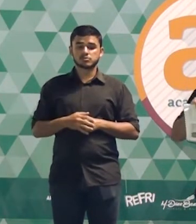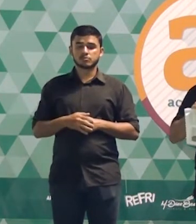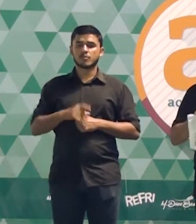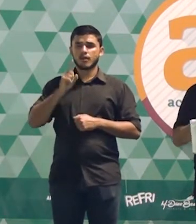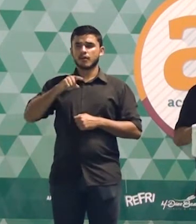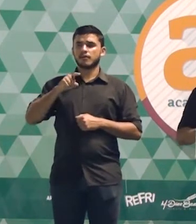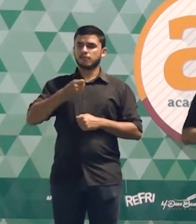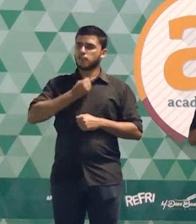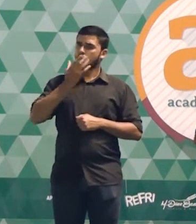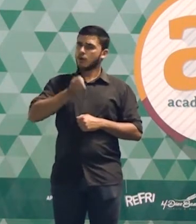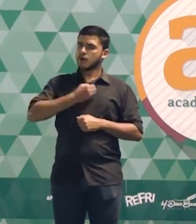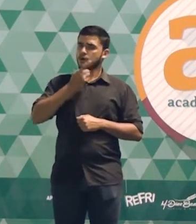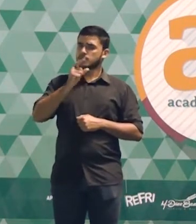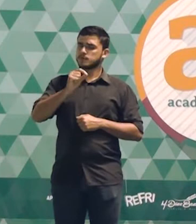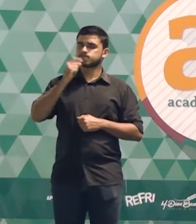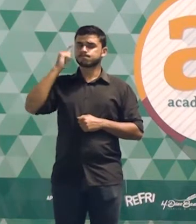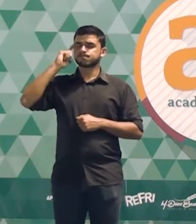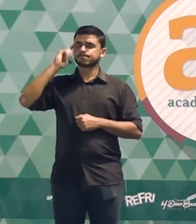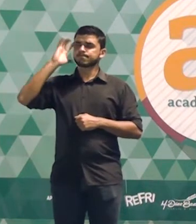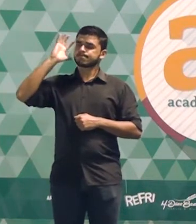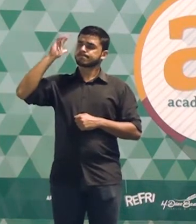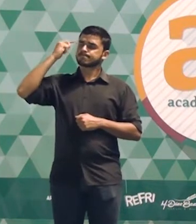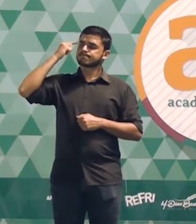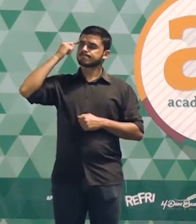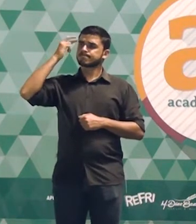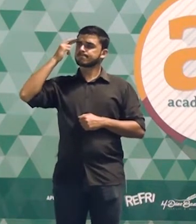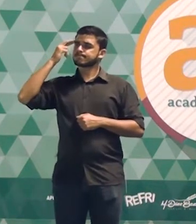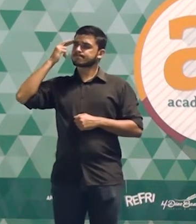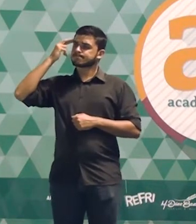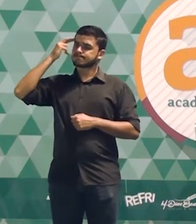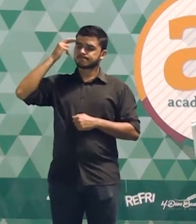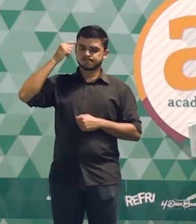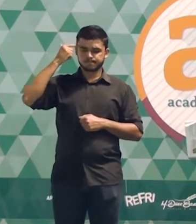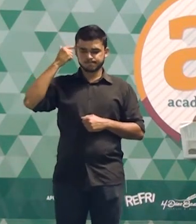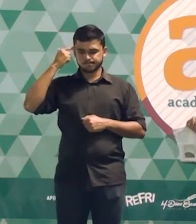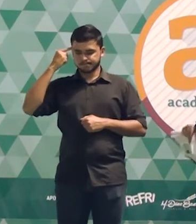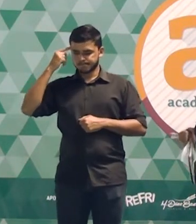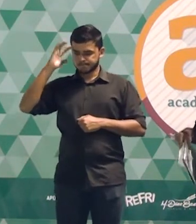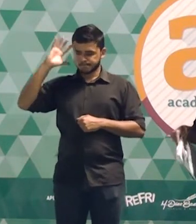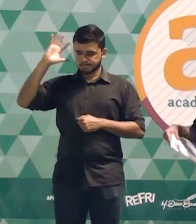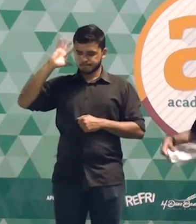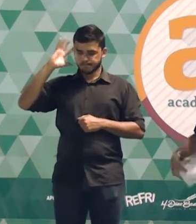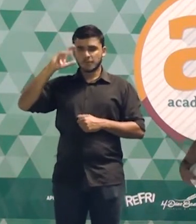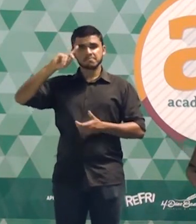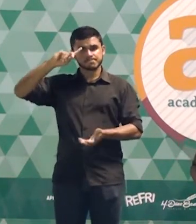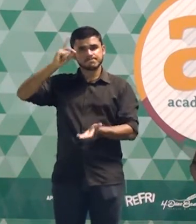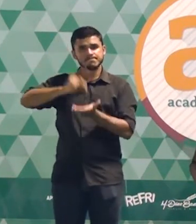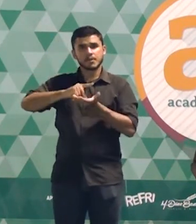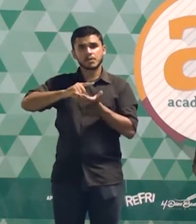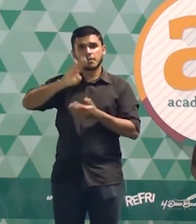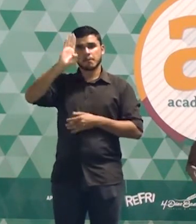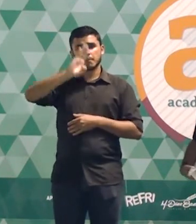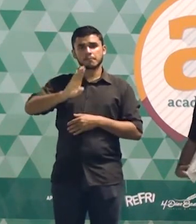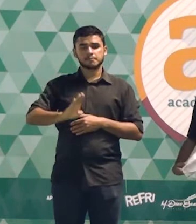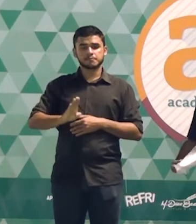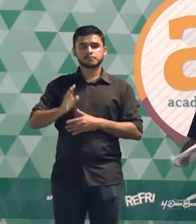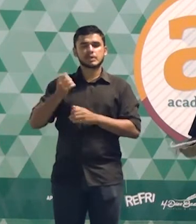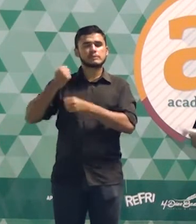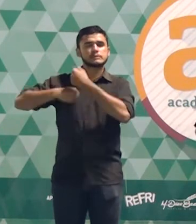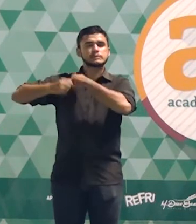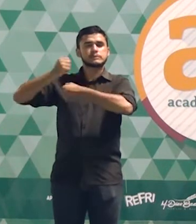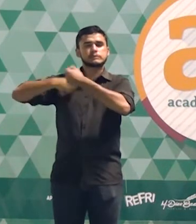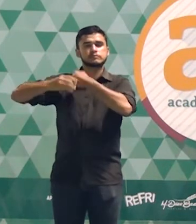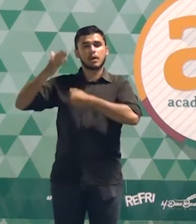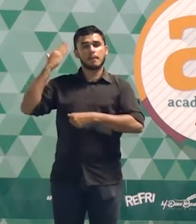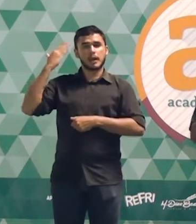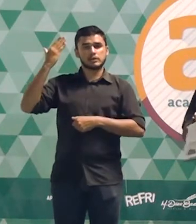que inspira muito a reflexão sobre a realidade social brasileira de uma determinada